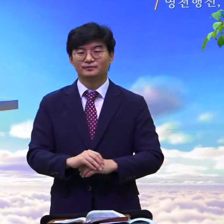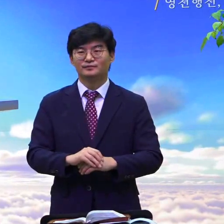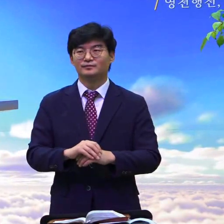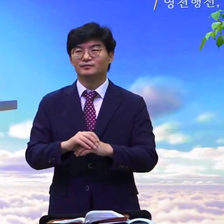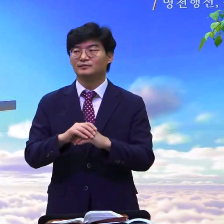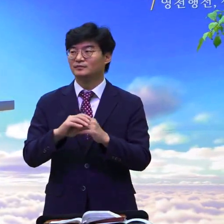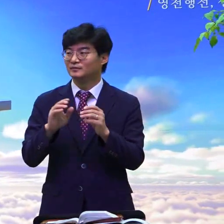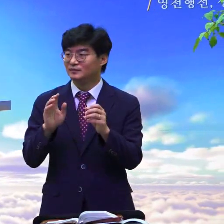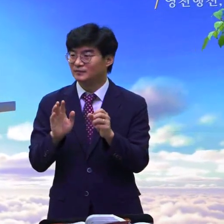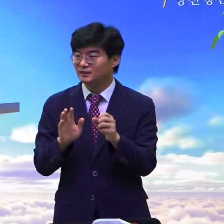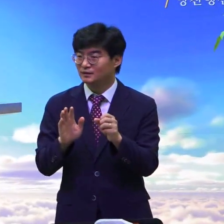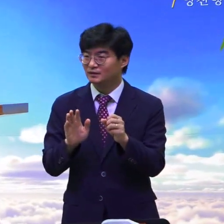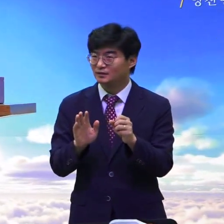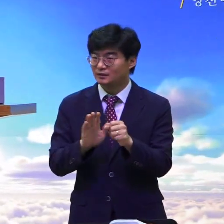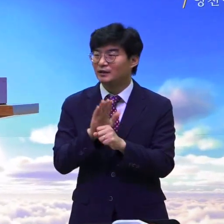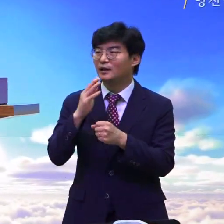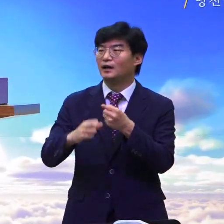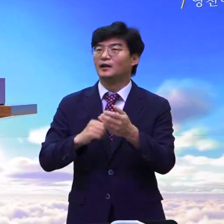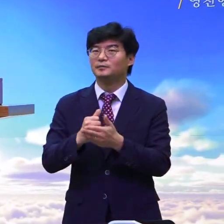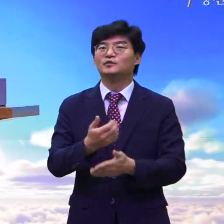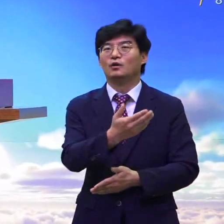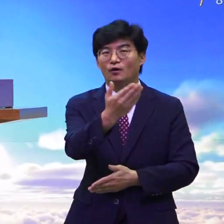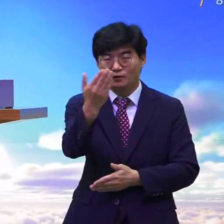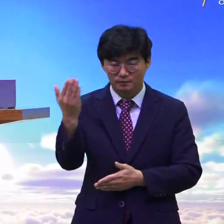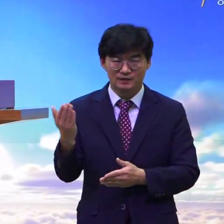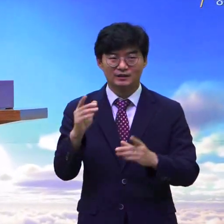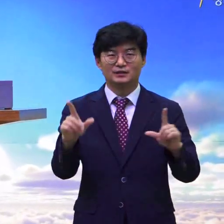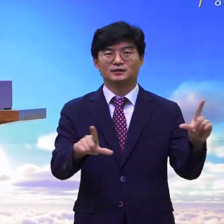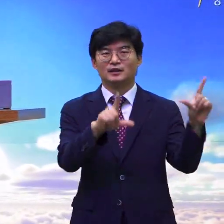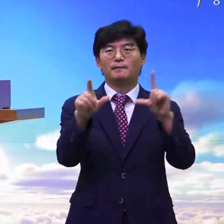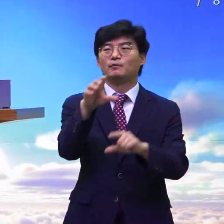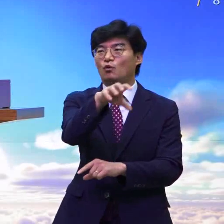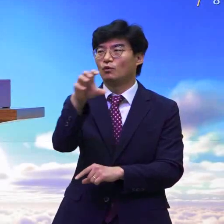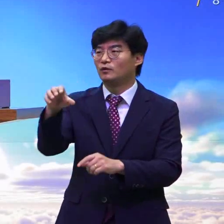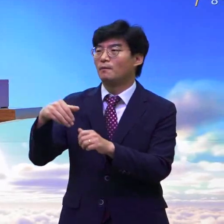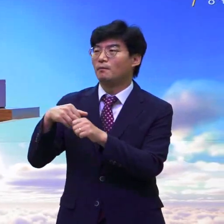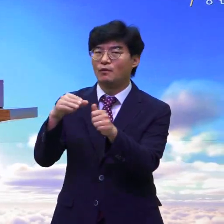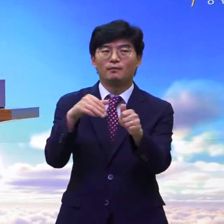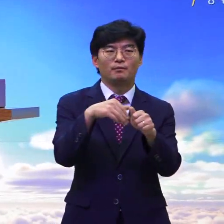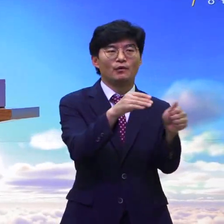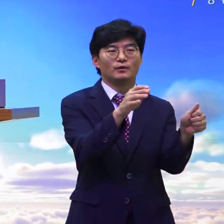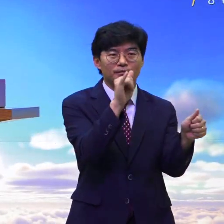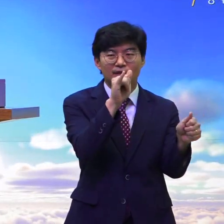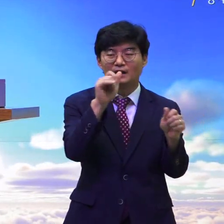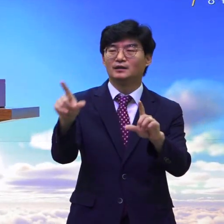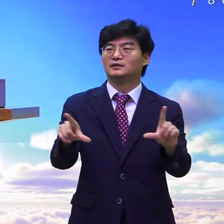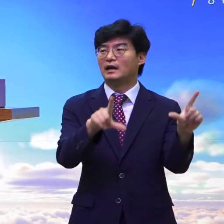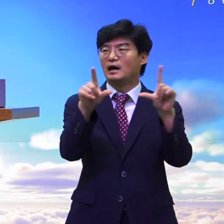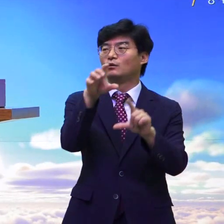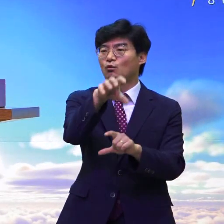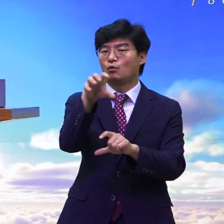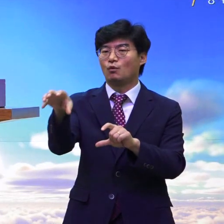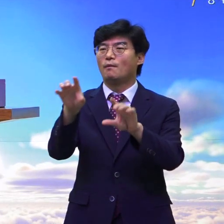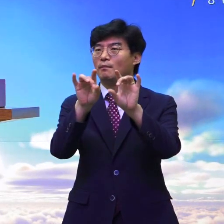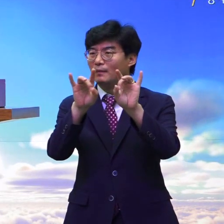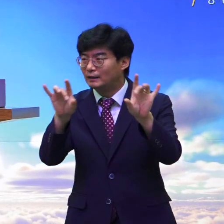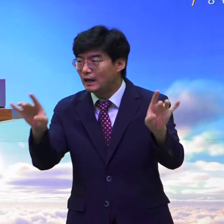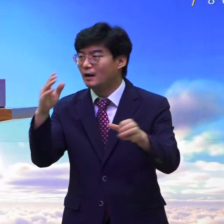하나님께서 여러분을 삶의 현장으로 파송하십니다. 여러분의 삶의 자리에서 하나님을 갈망하고 믿음으로 사는